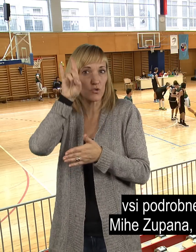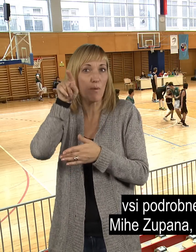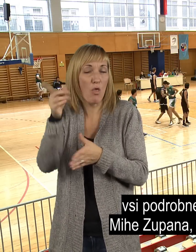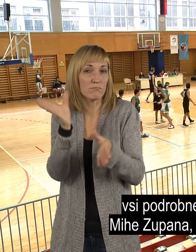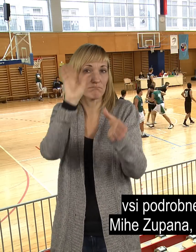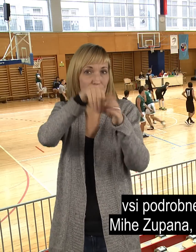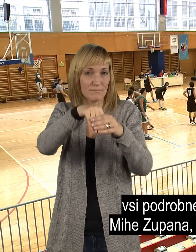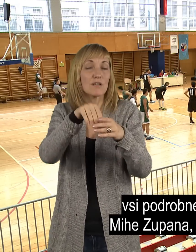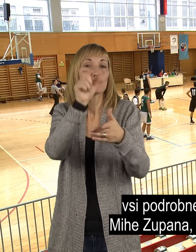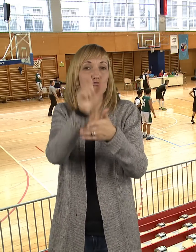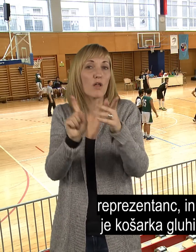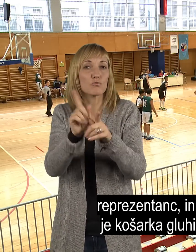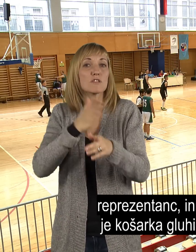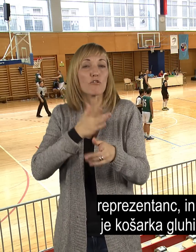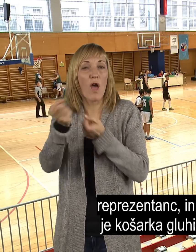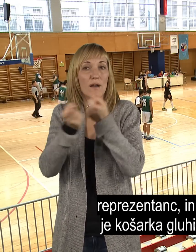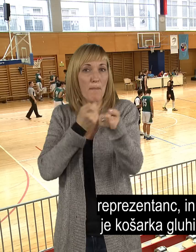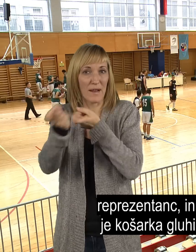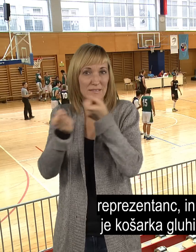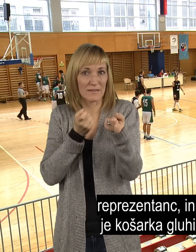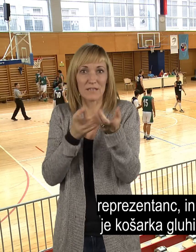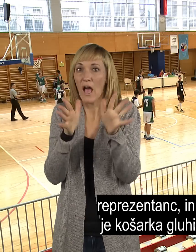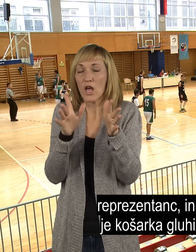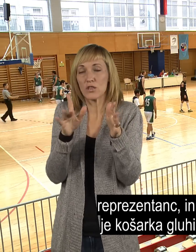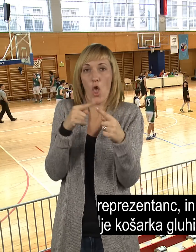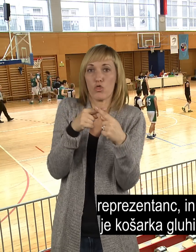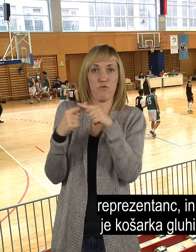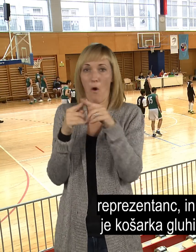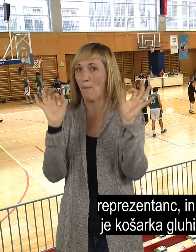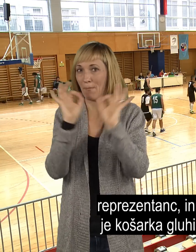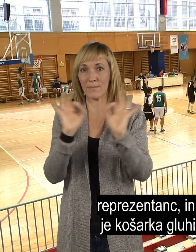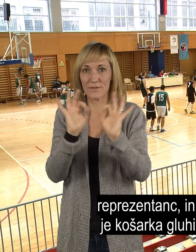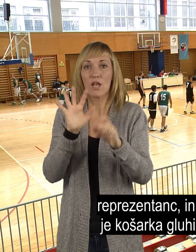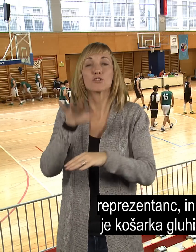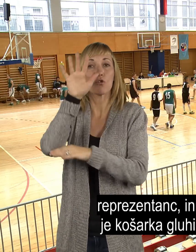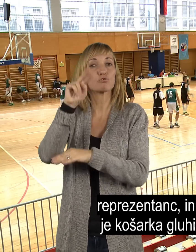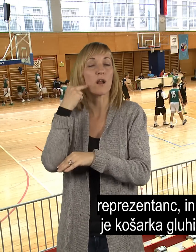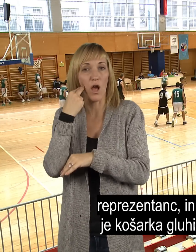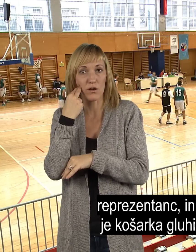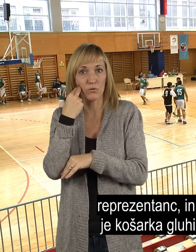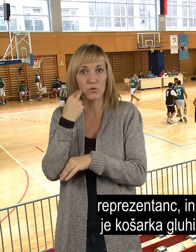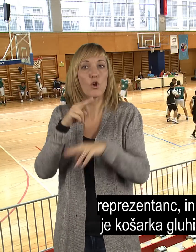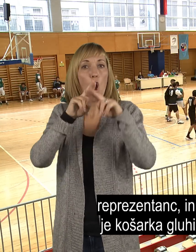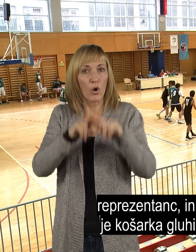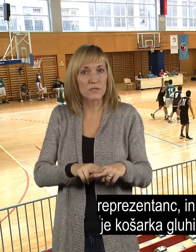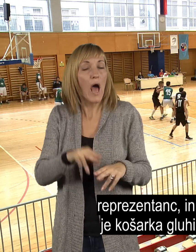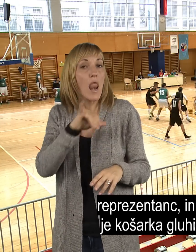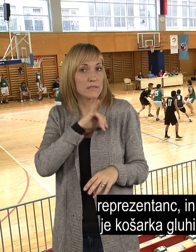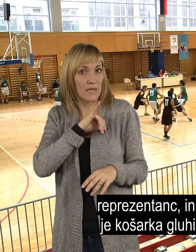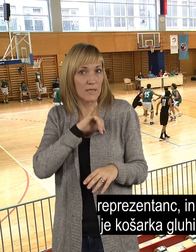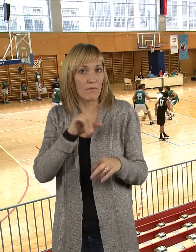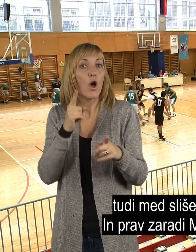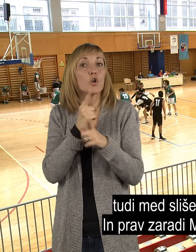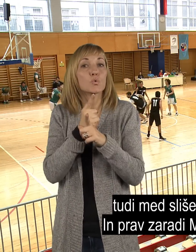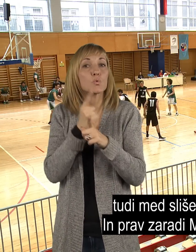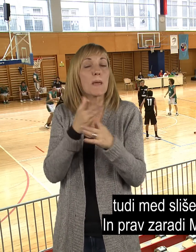ki je bil tudi član naših reprezentanc in ni nobenega dvoma, da je košarka gluhih postala tako